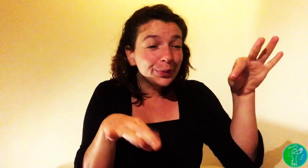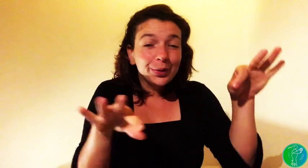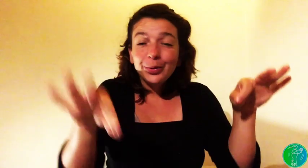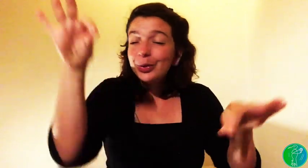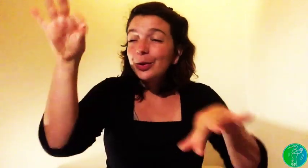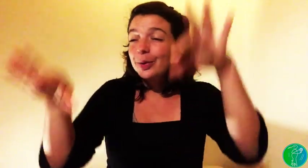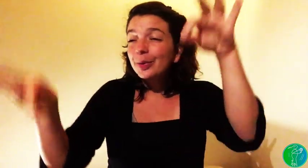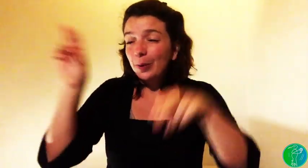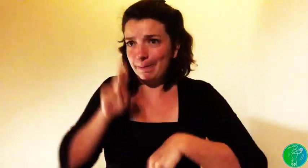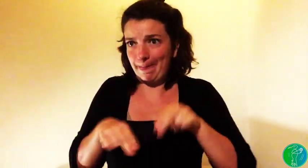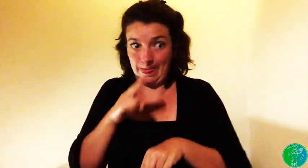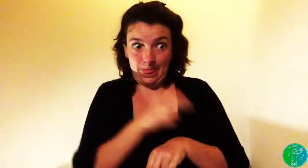jardin.